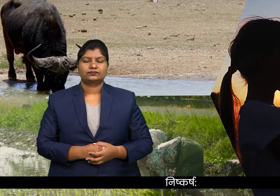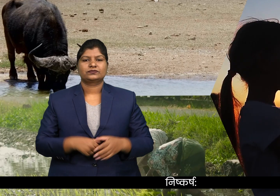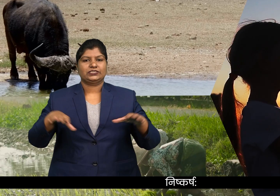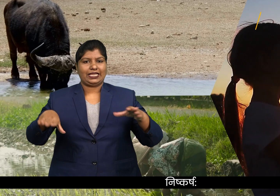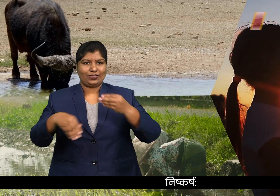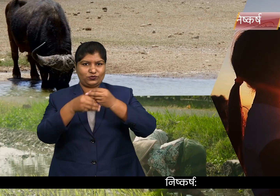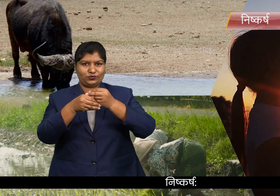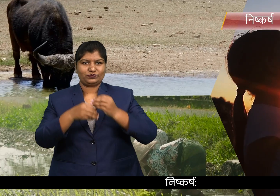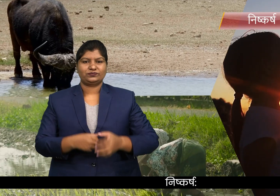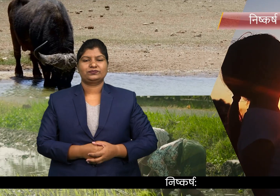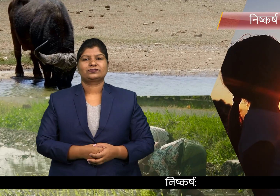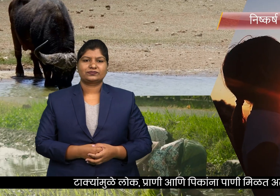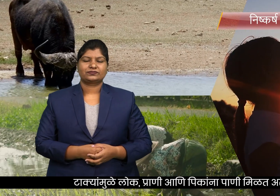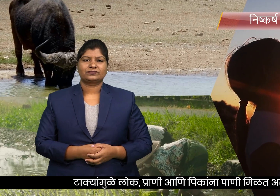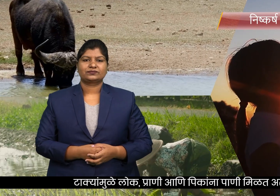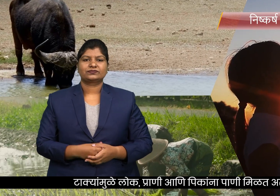निष्कर्ष.